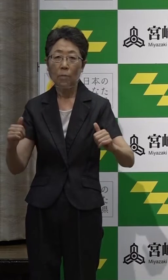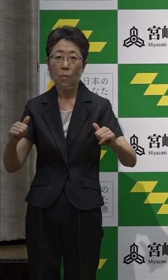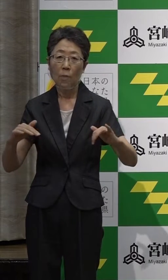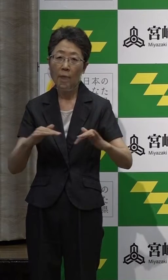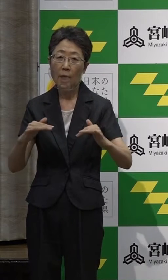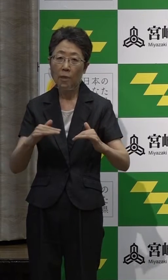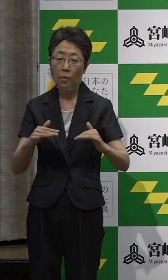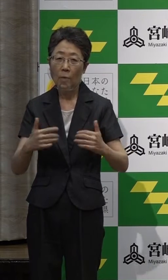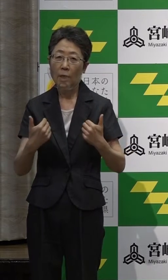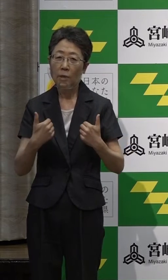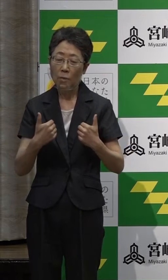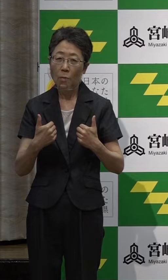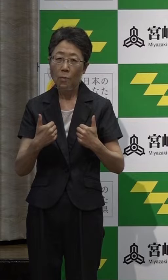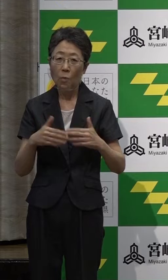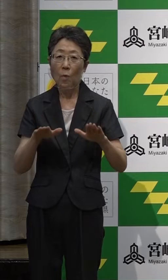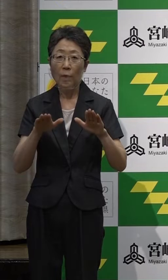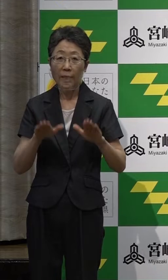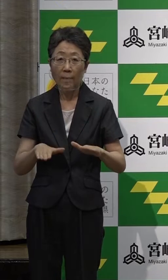ように判断をしております。